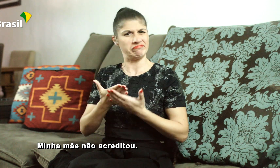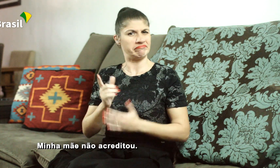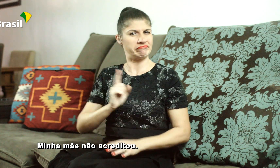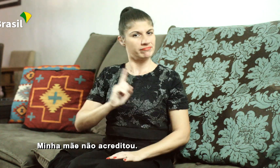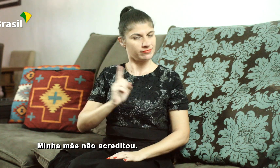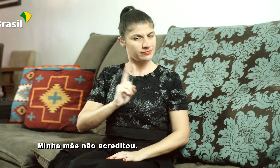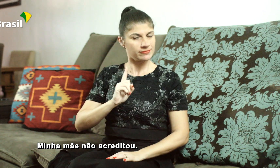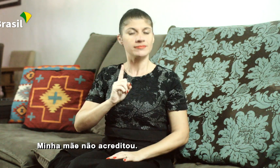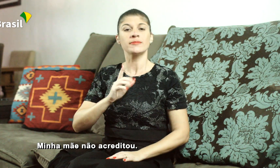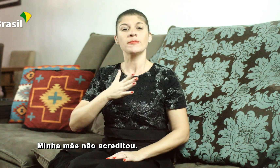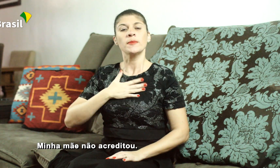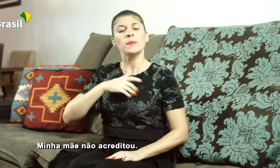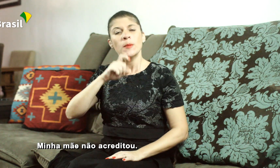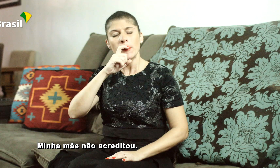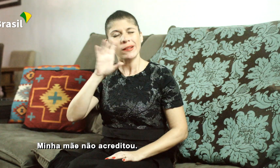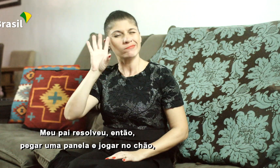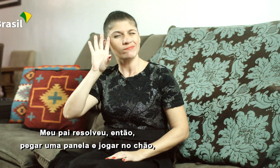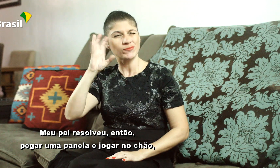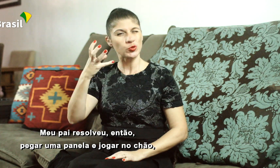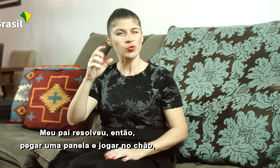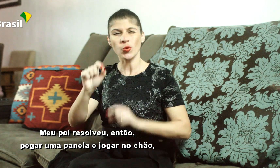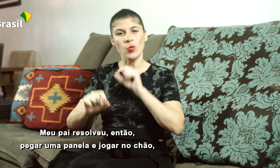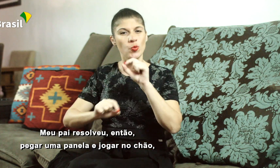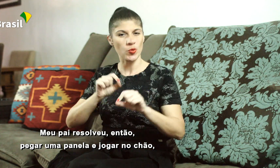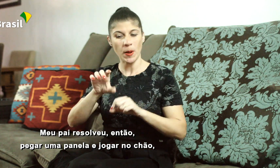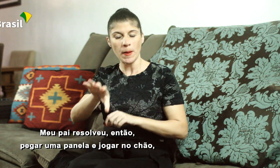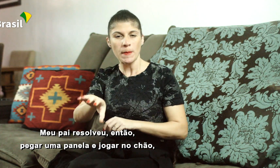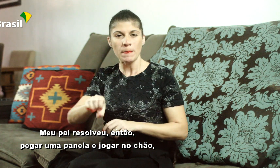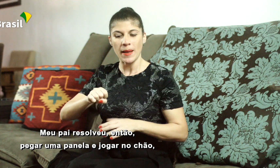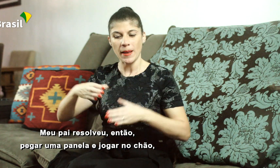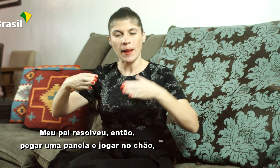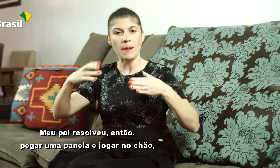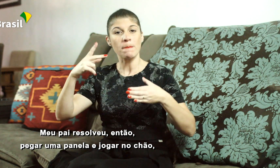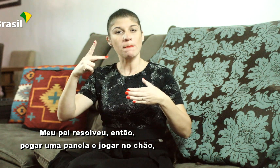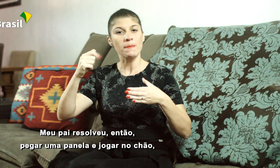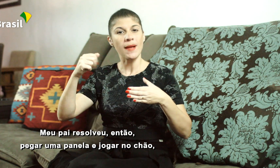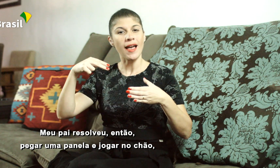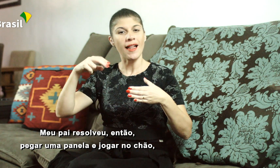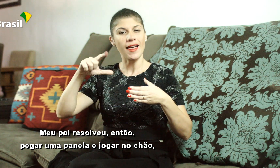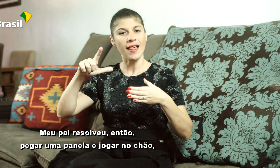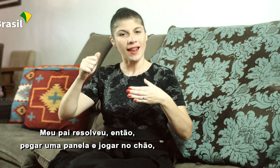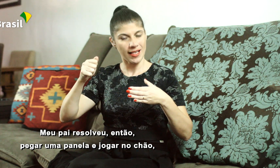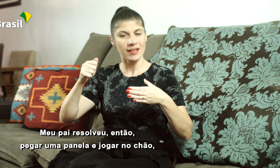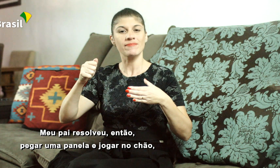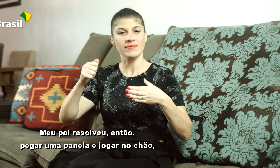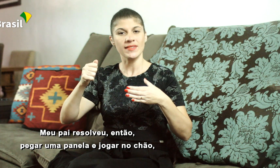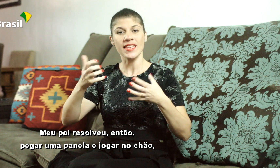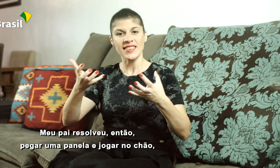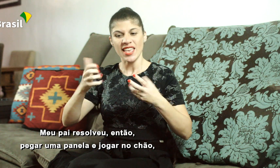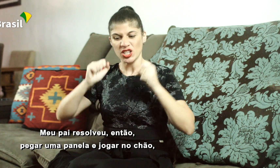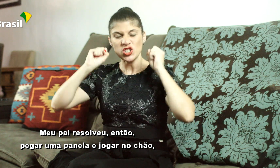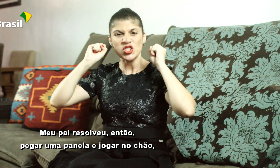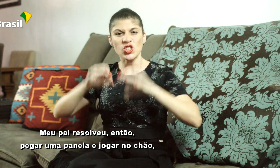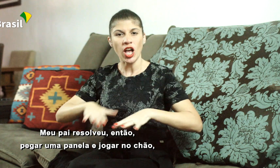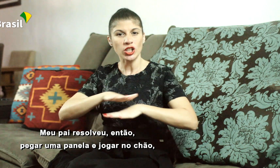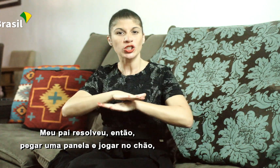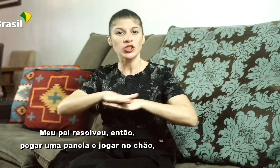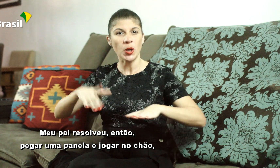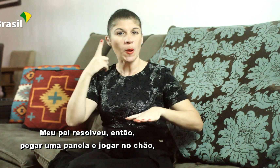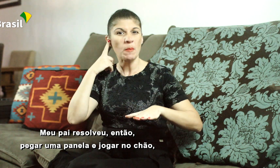mãe não acreditou. Meu pai resolveu então pegar uma panela e jogar no